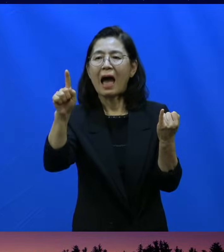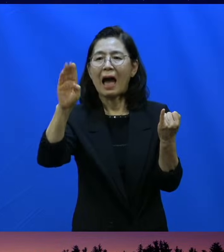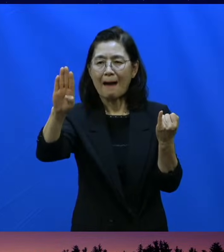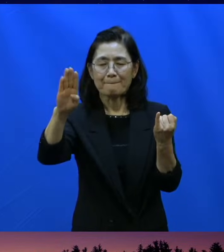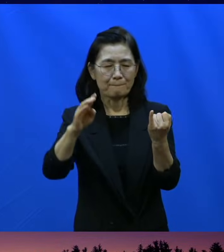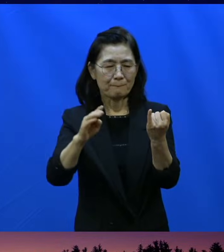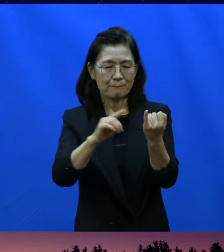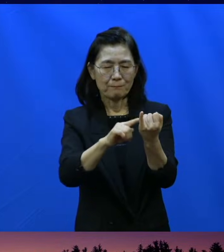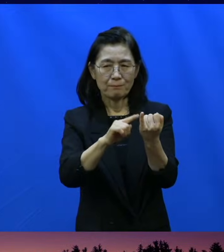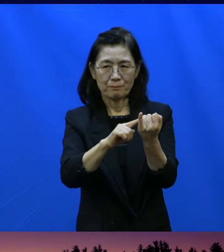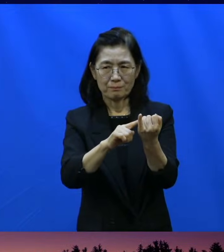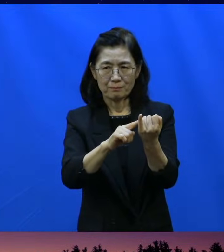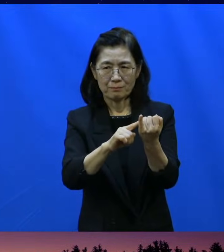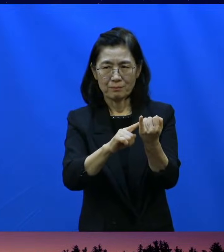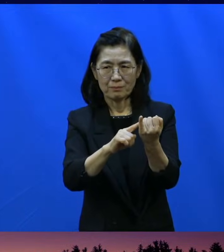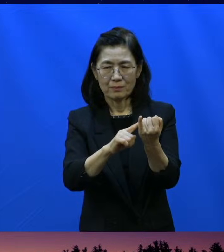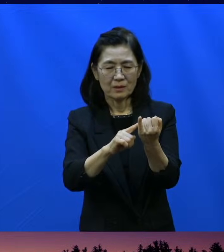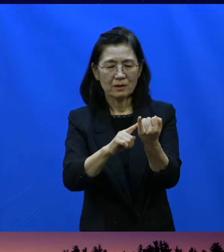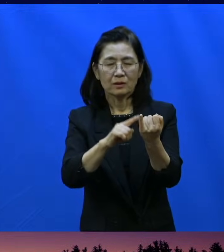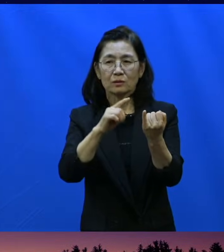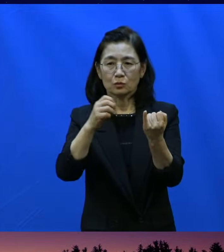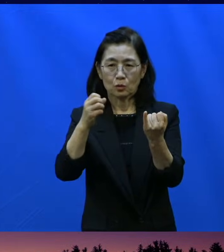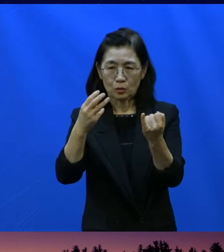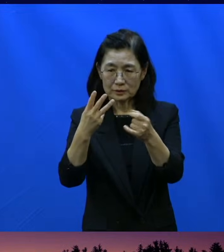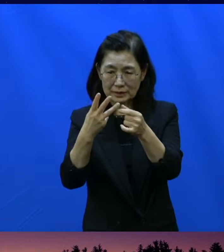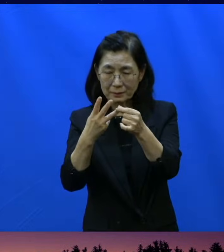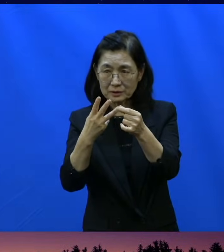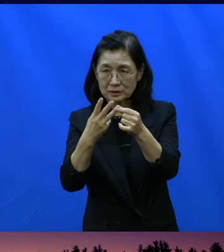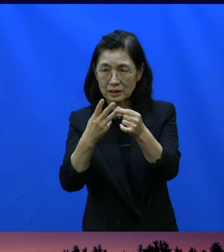또 누구예요? 우리아의 아내.